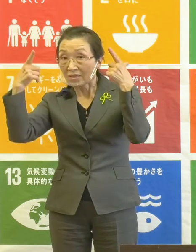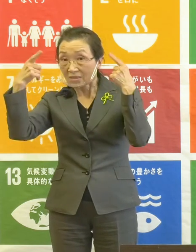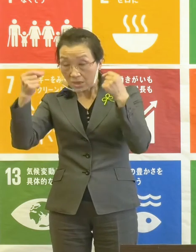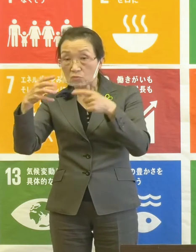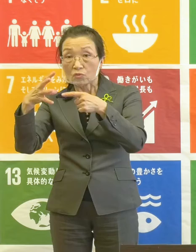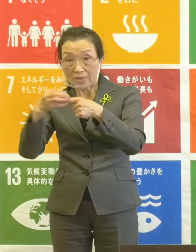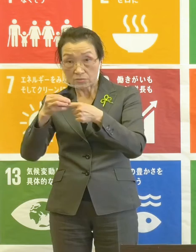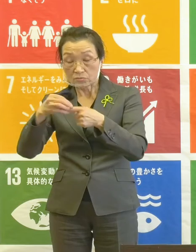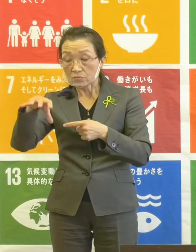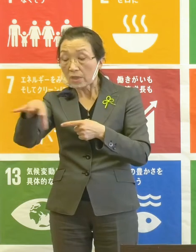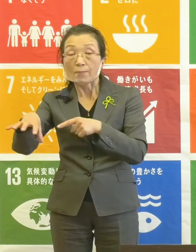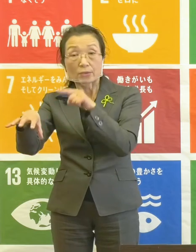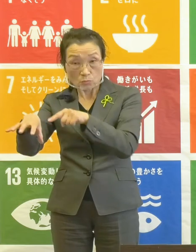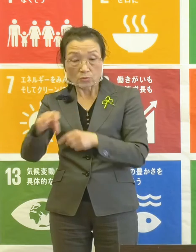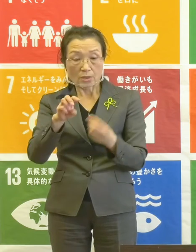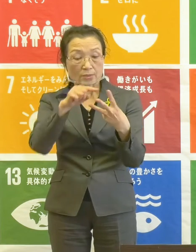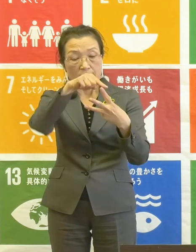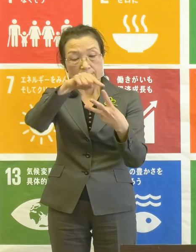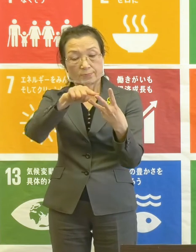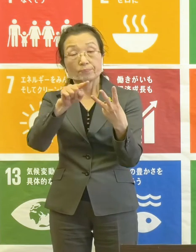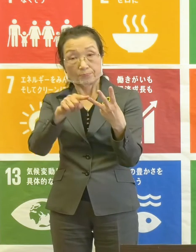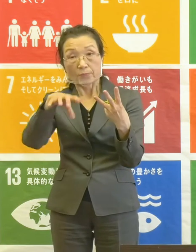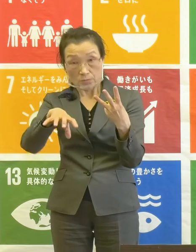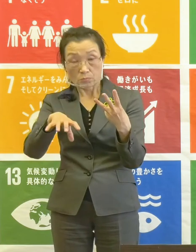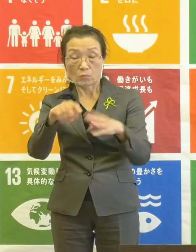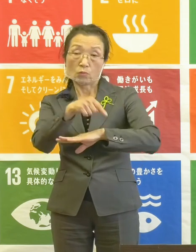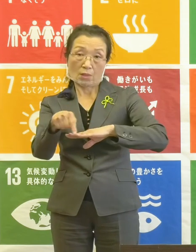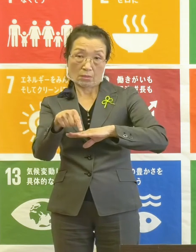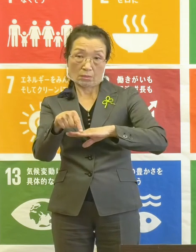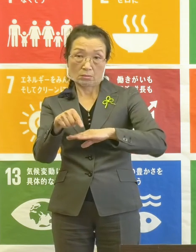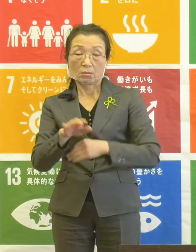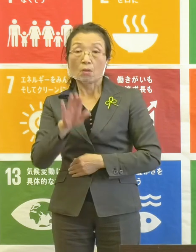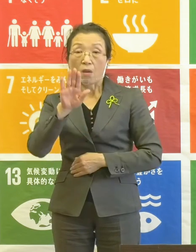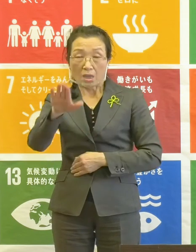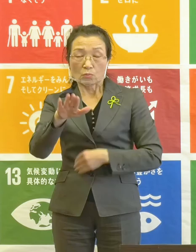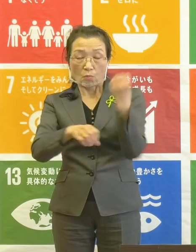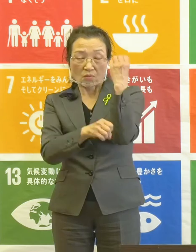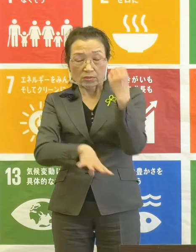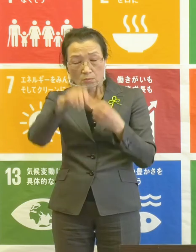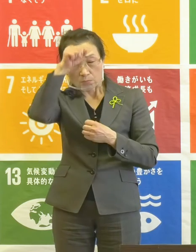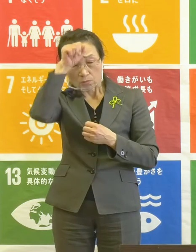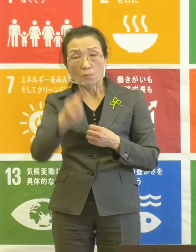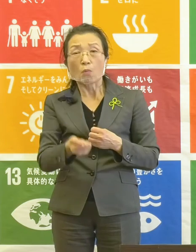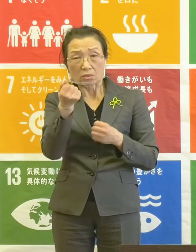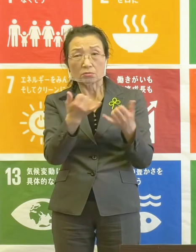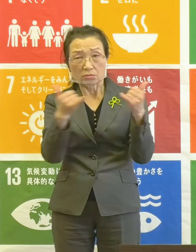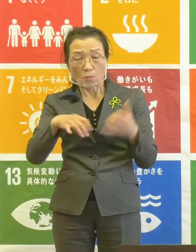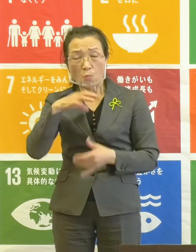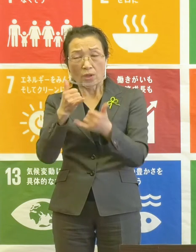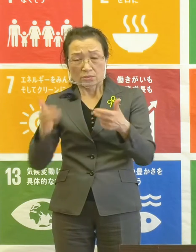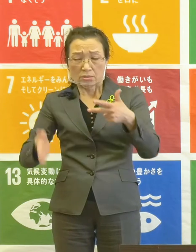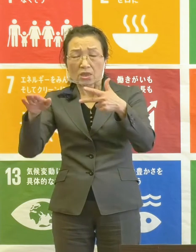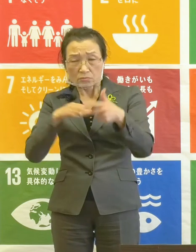の3か所を予定しております。その後、基礎疾患のある方、高齢者施設にお勤めの